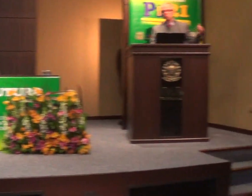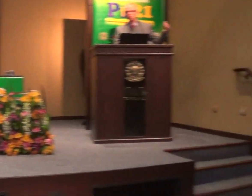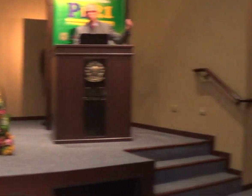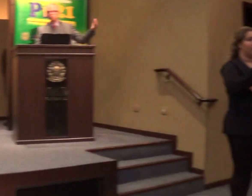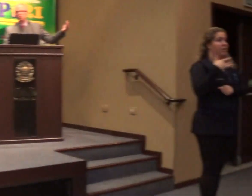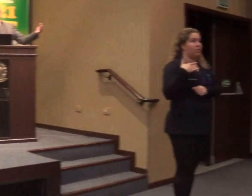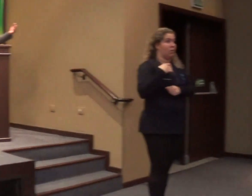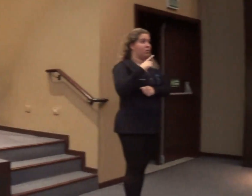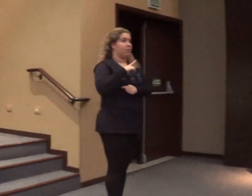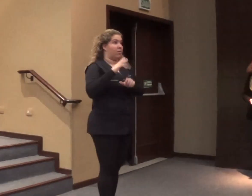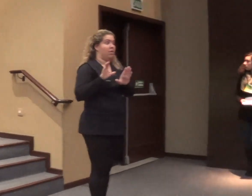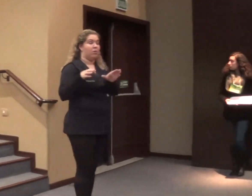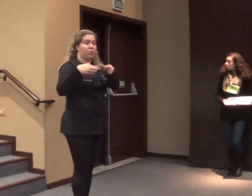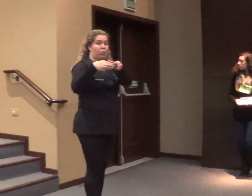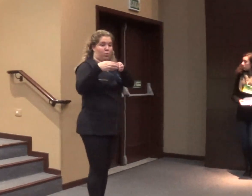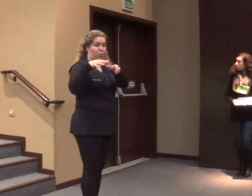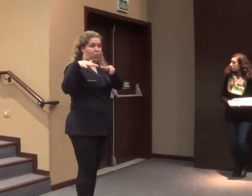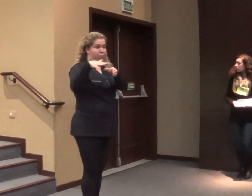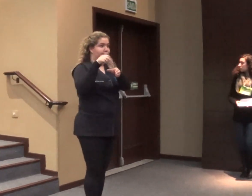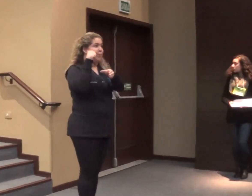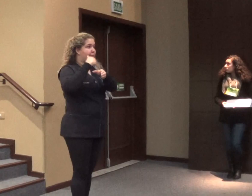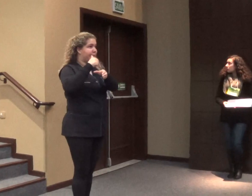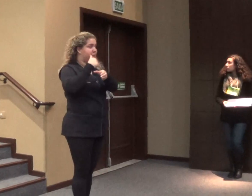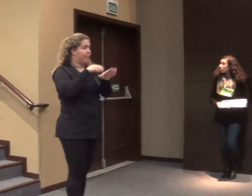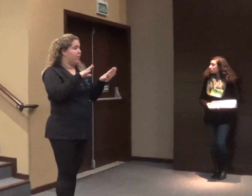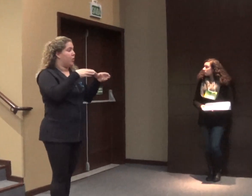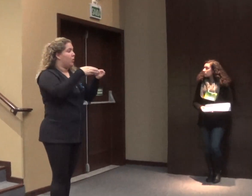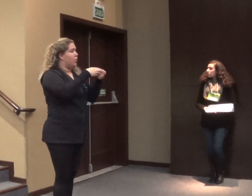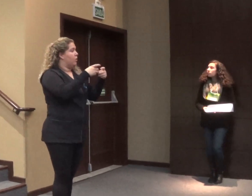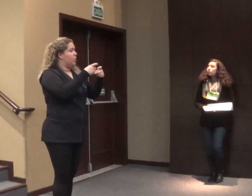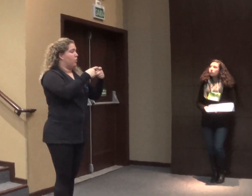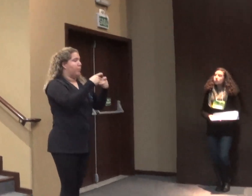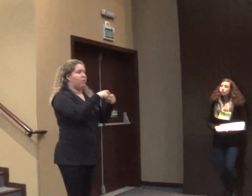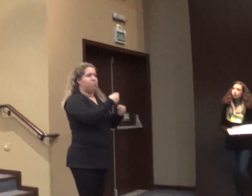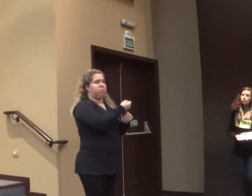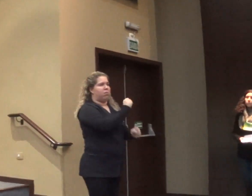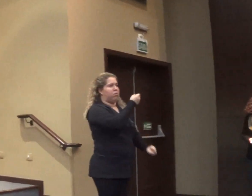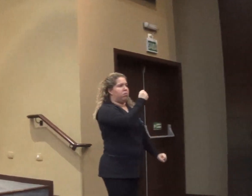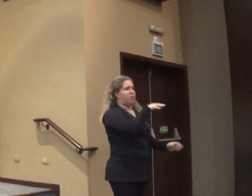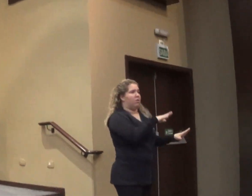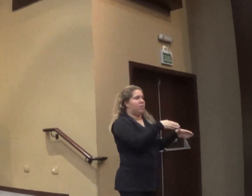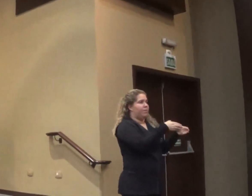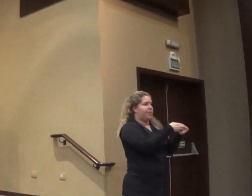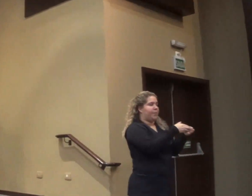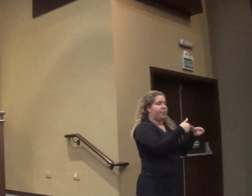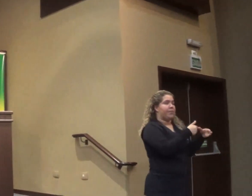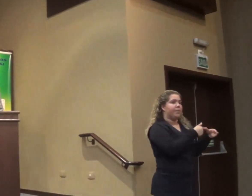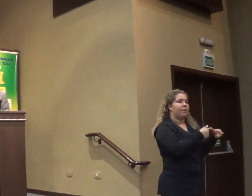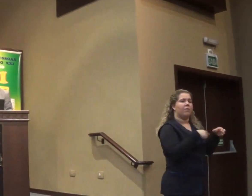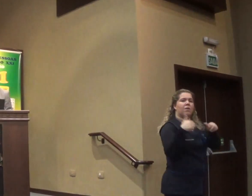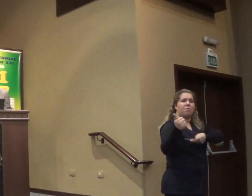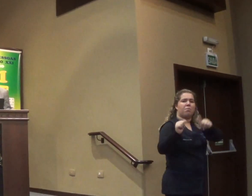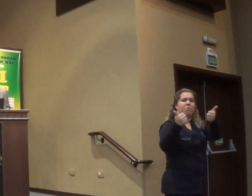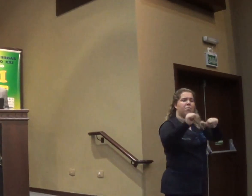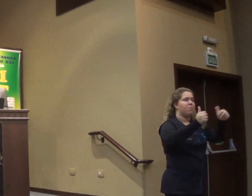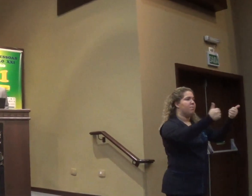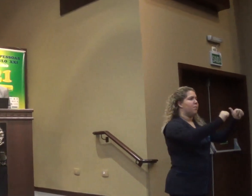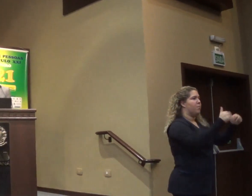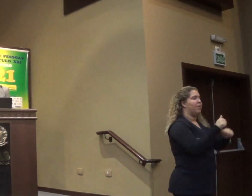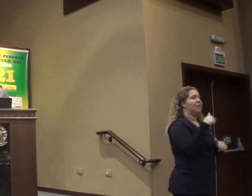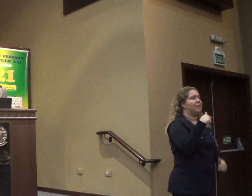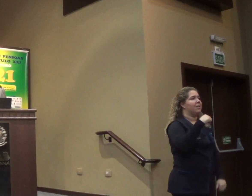são um grupo de mulheres e um grupo de médicos grande. E eles avaliaram 79